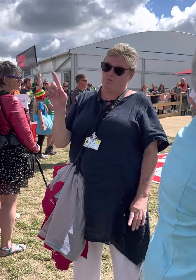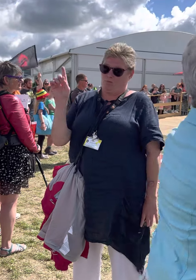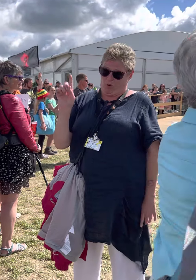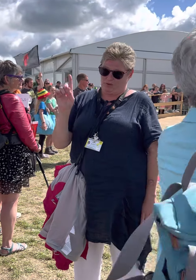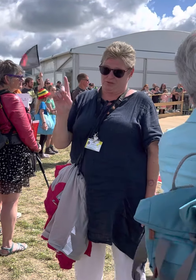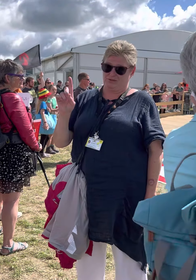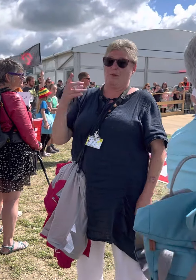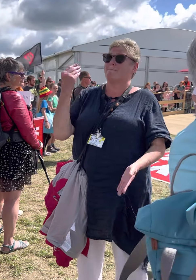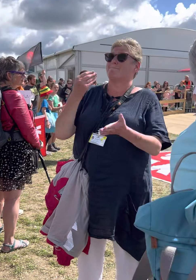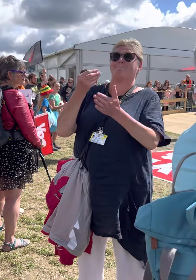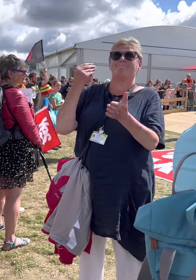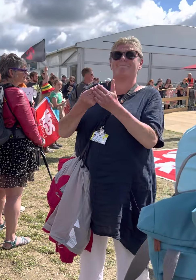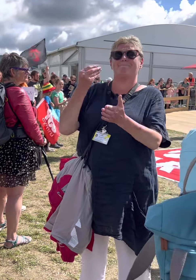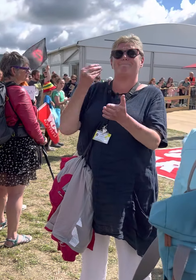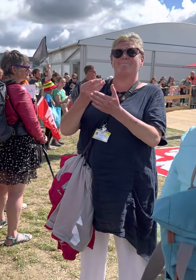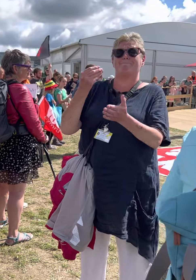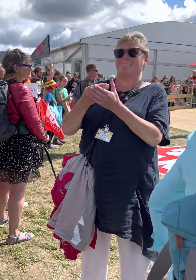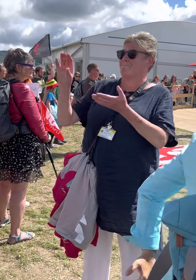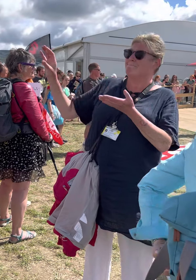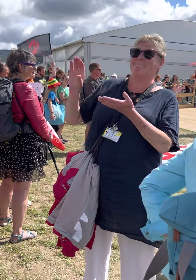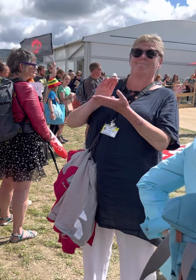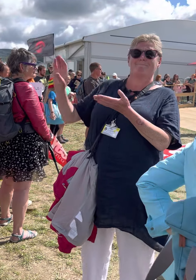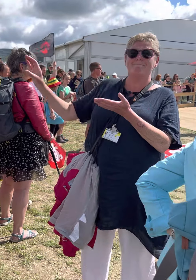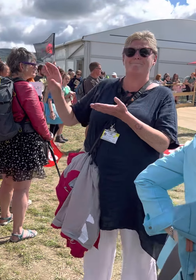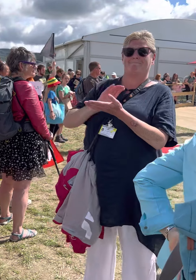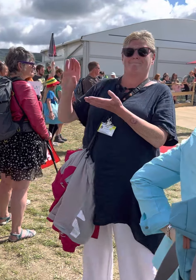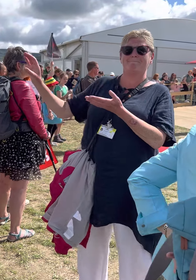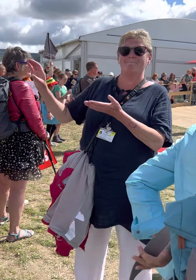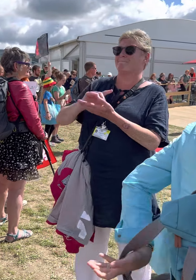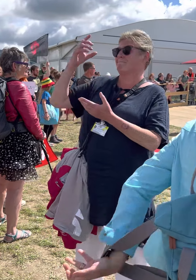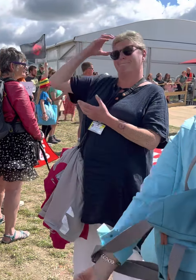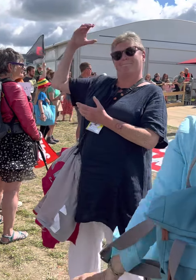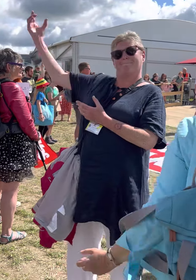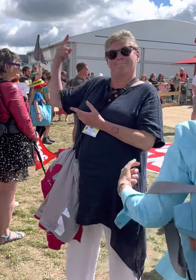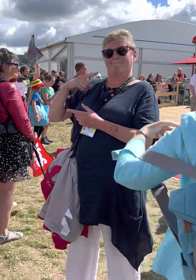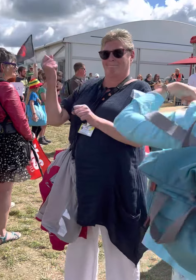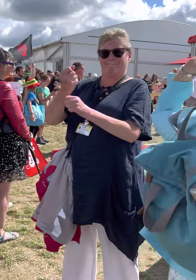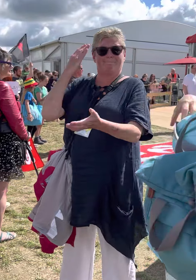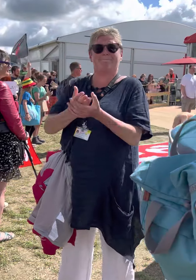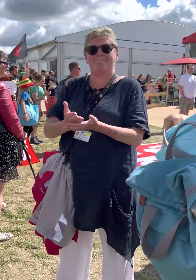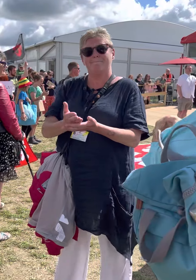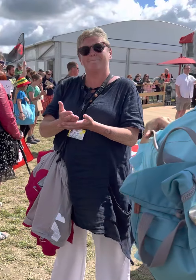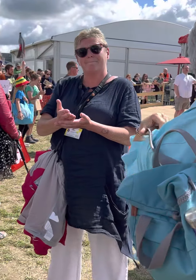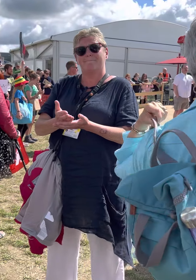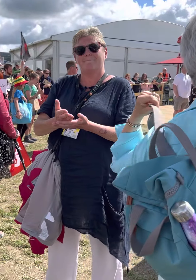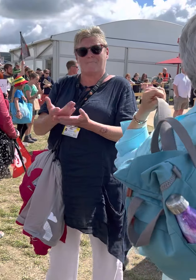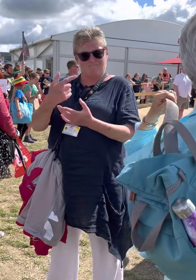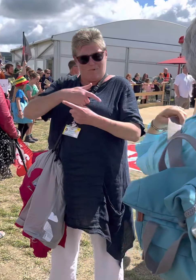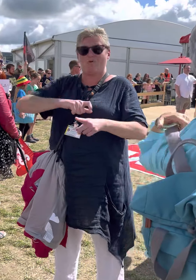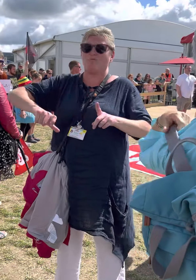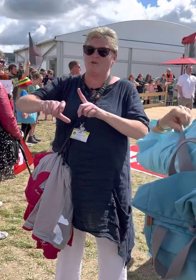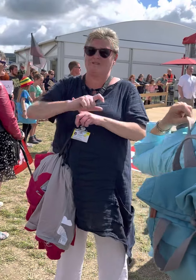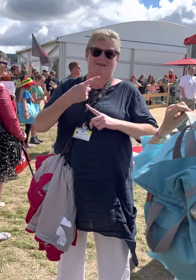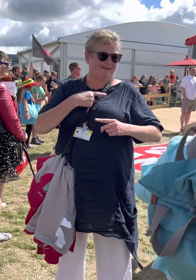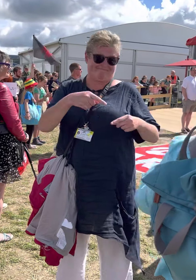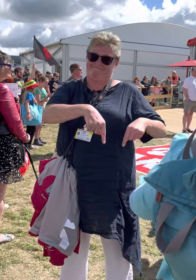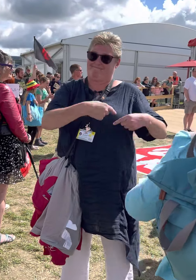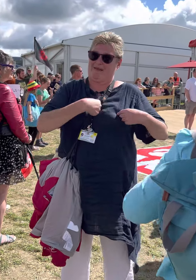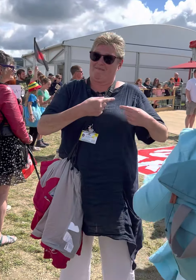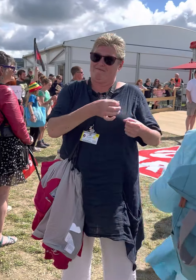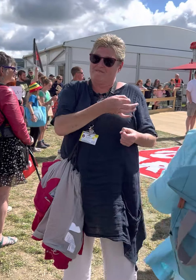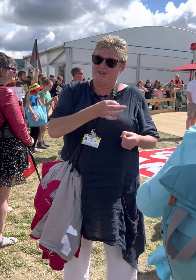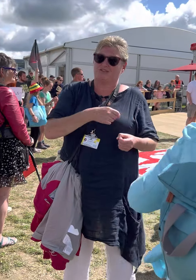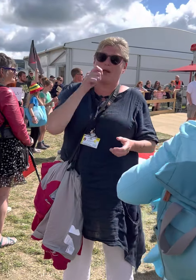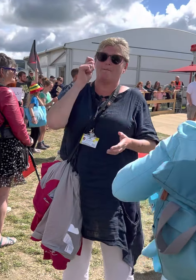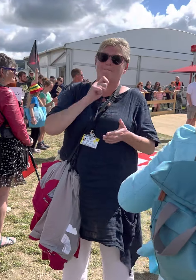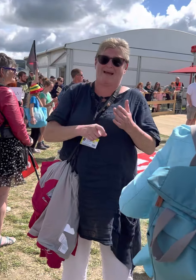ydy pres. Pres gan y cymorth gan y Llywodraeth i alluogi cymunedau fel Aberdyfi